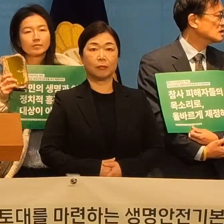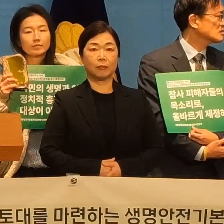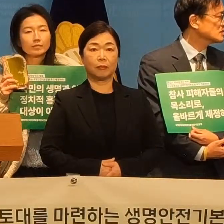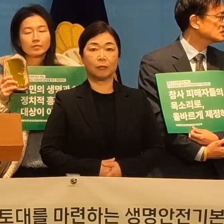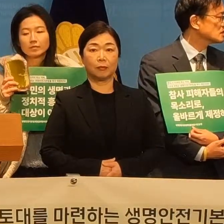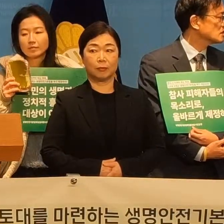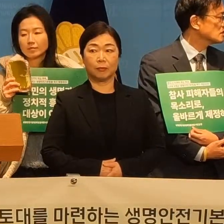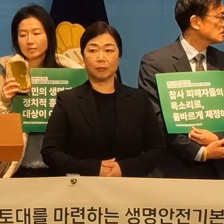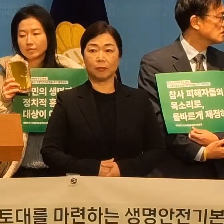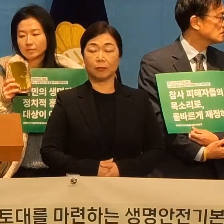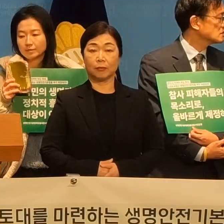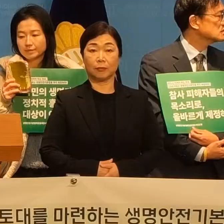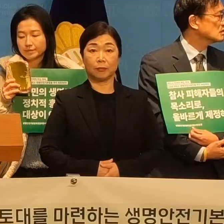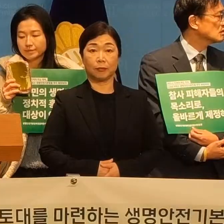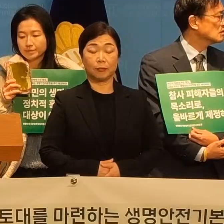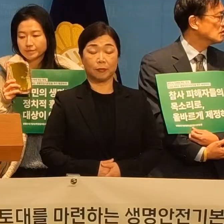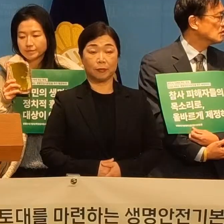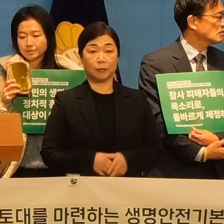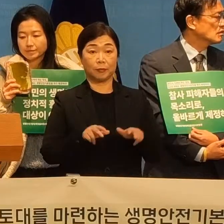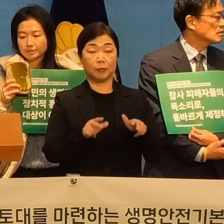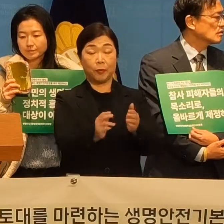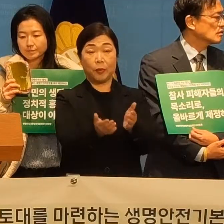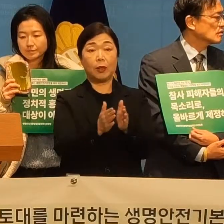다 오셨으면 기자회견 하도록 하겠습니다.